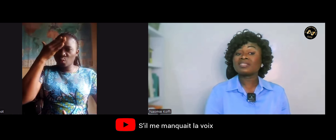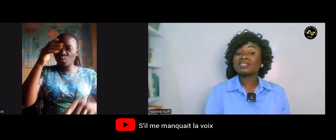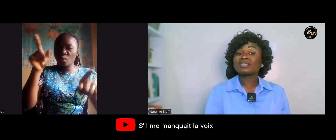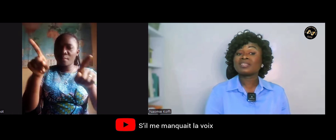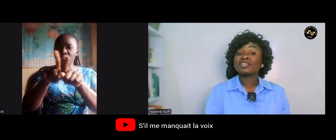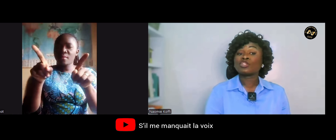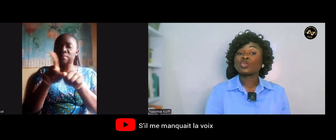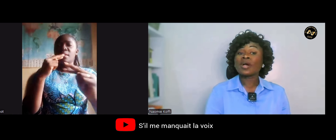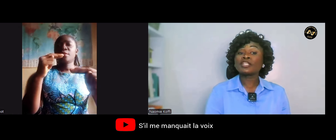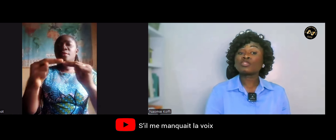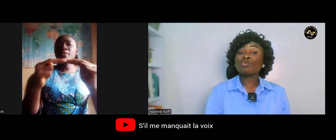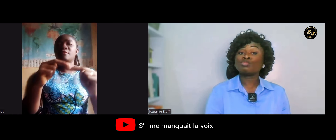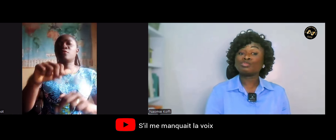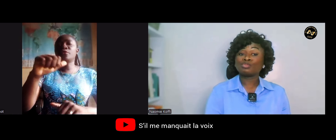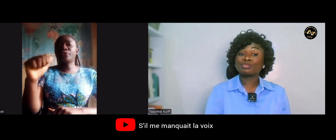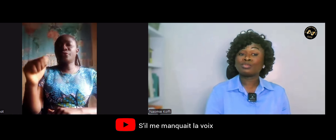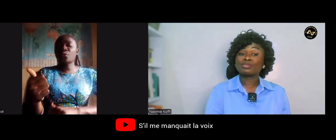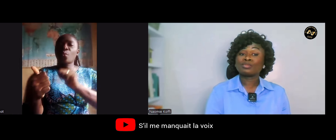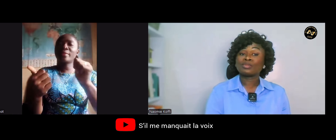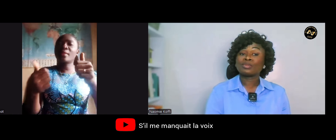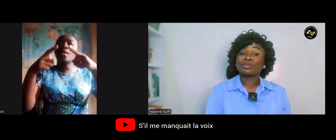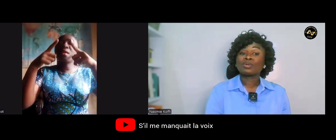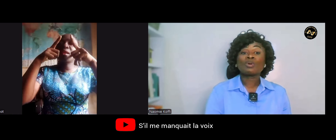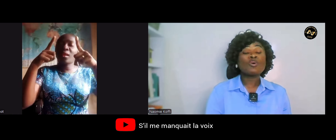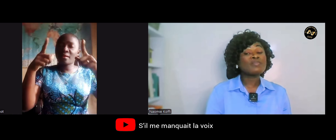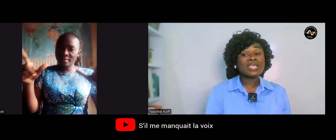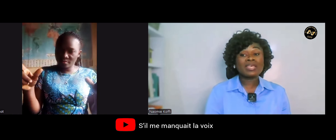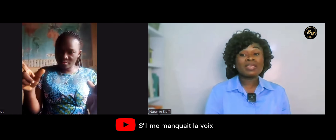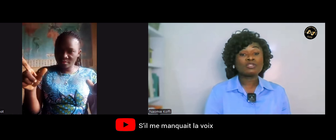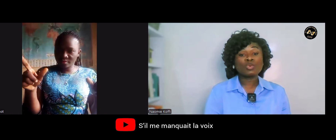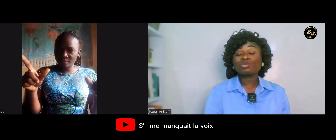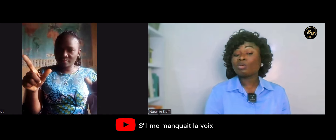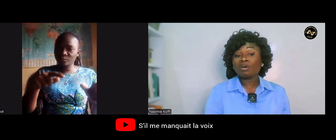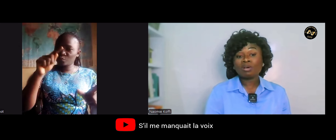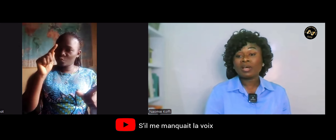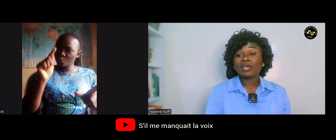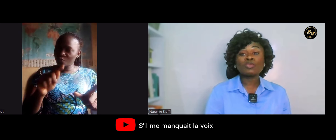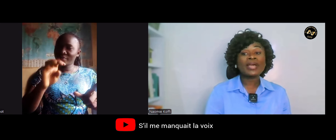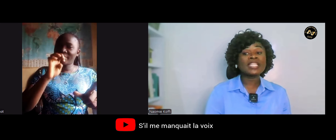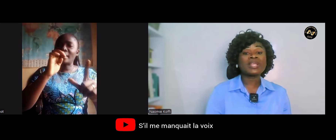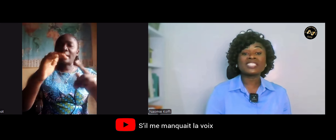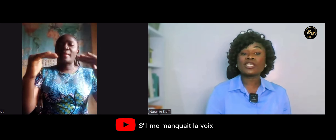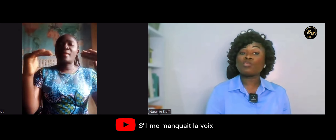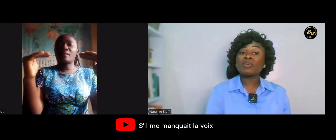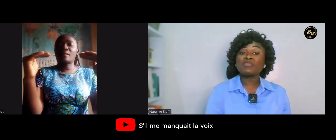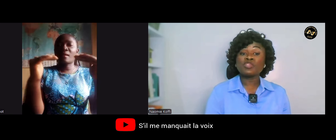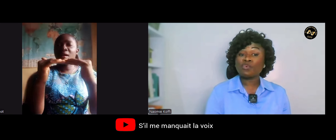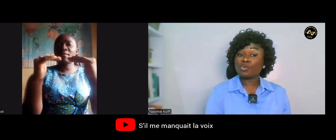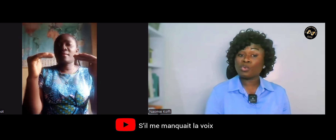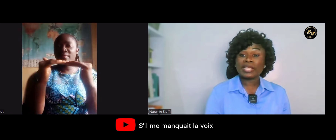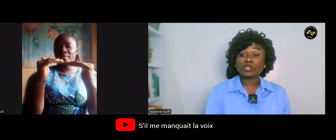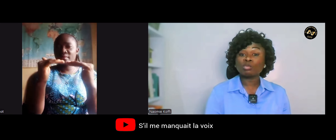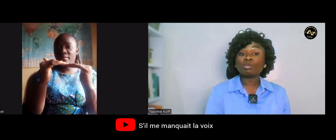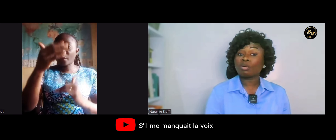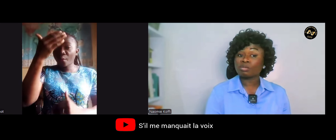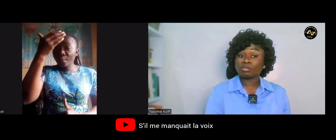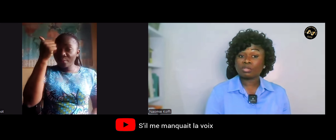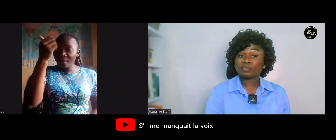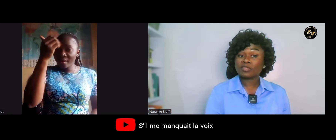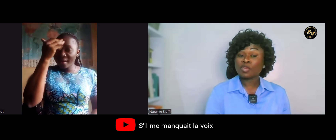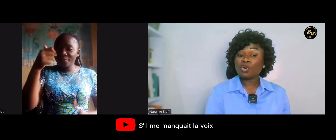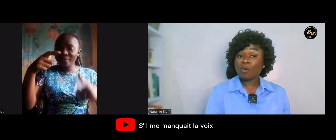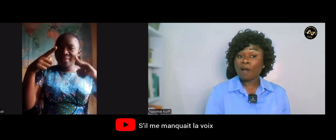signes doit être connue comme les autres langues. Elle doit être placée au même niveau que les autres